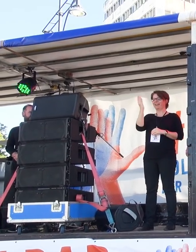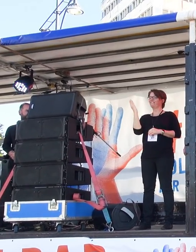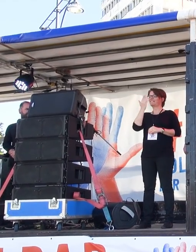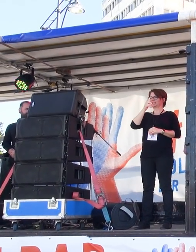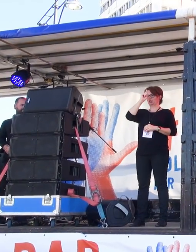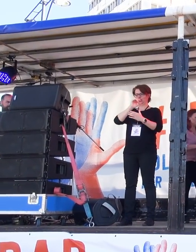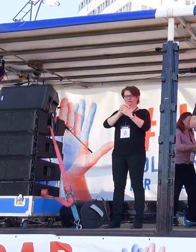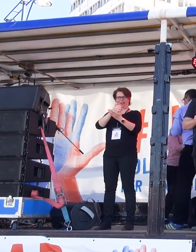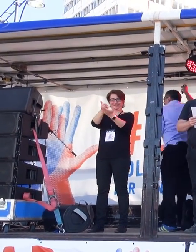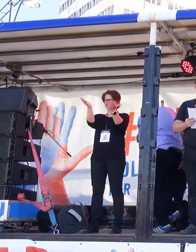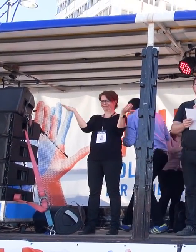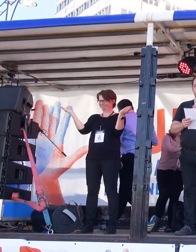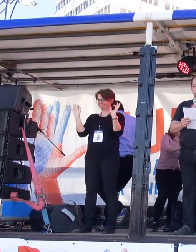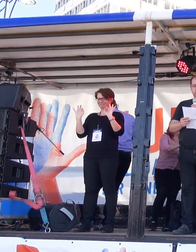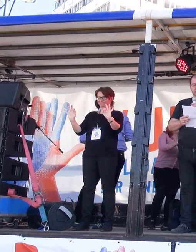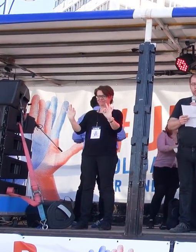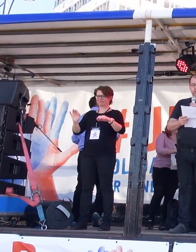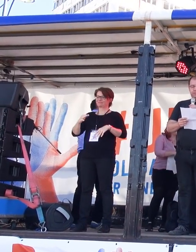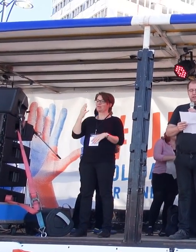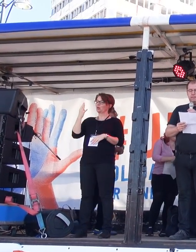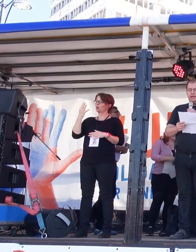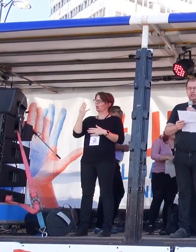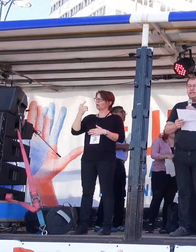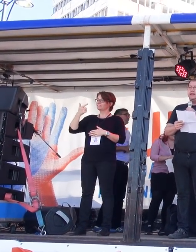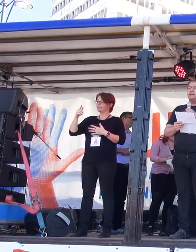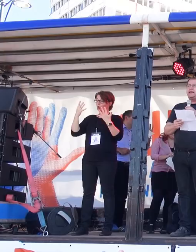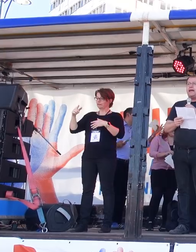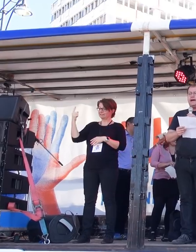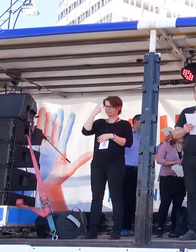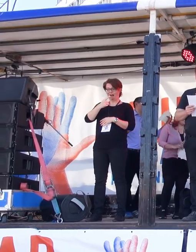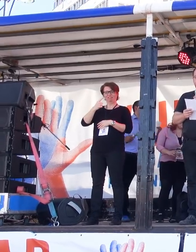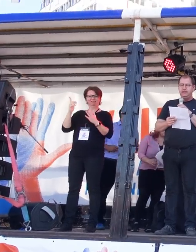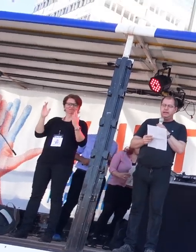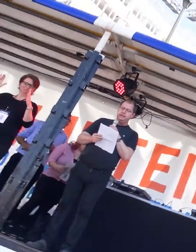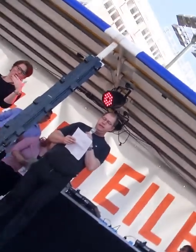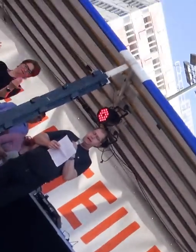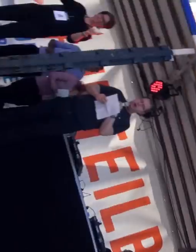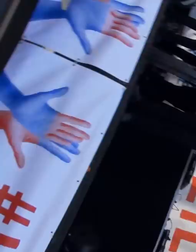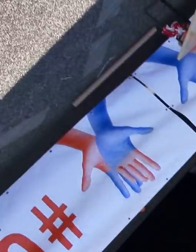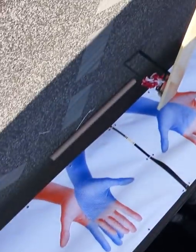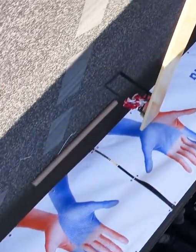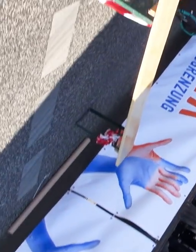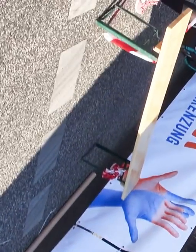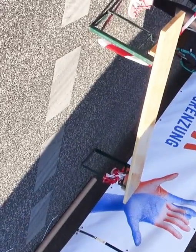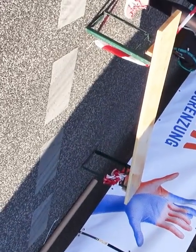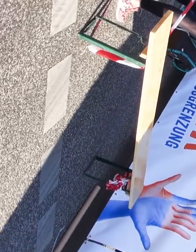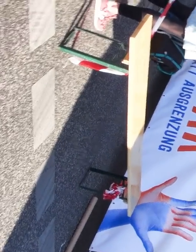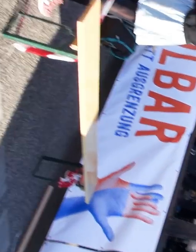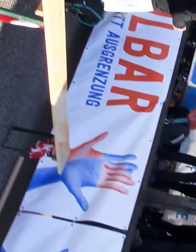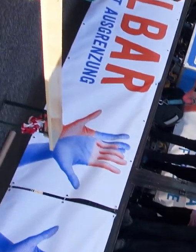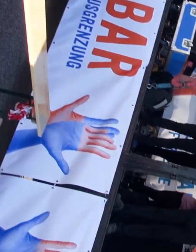Vor 29 Jahren übten die Menschen in der DDR hier auf diesem